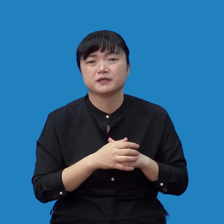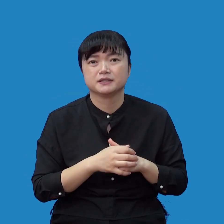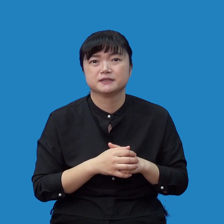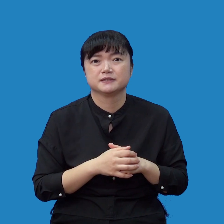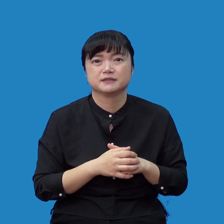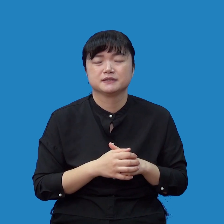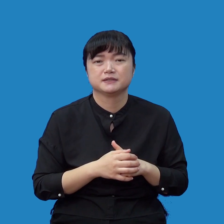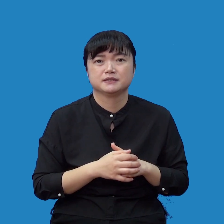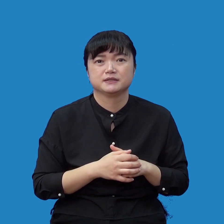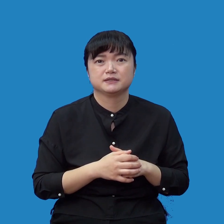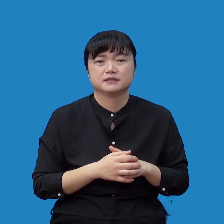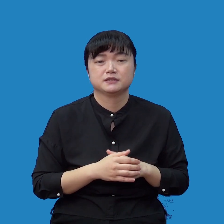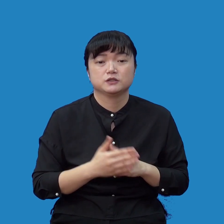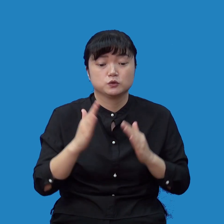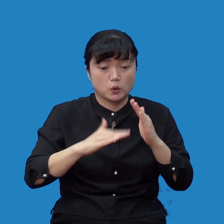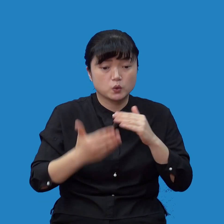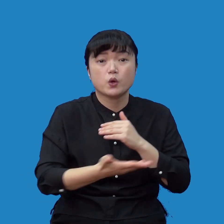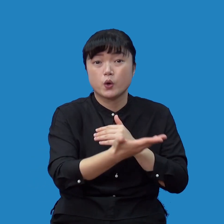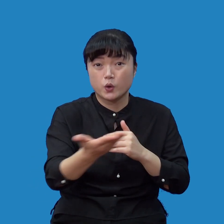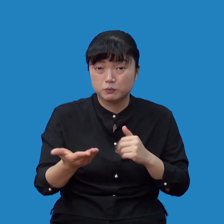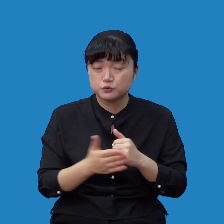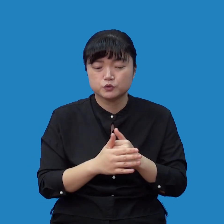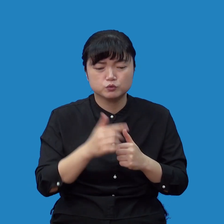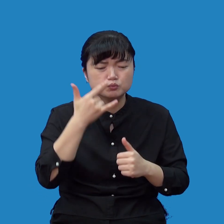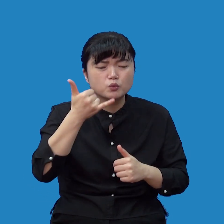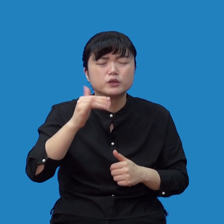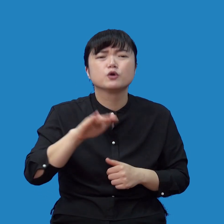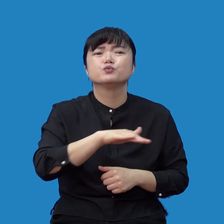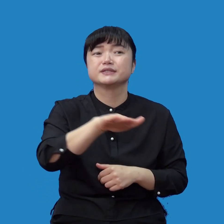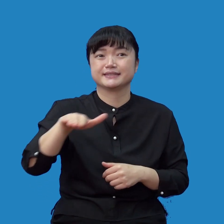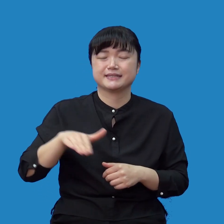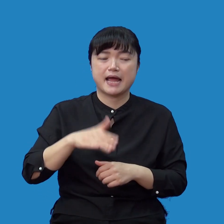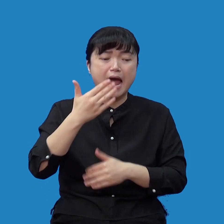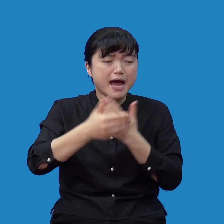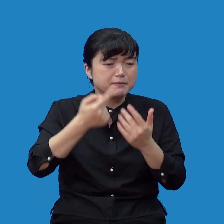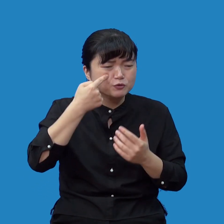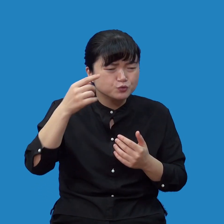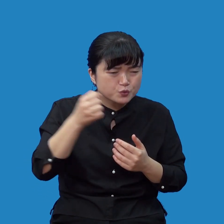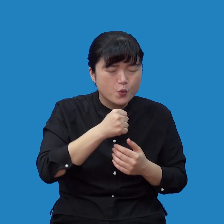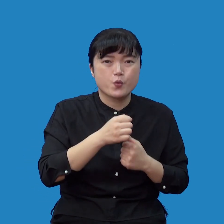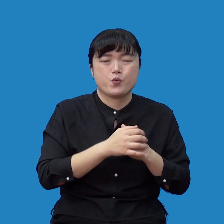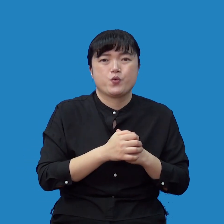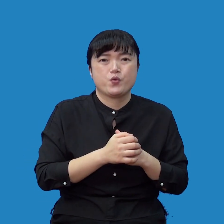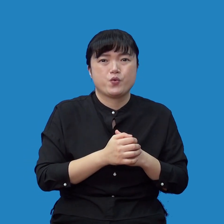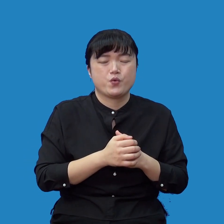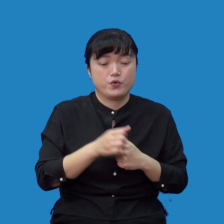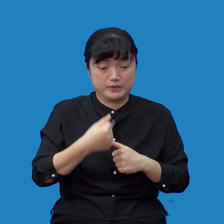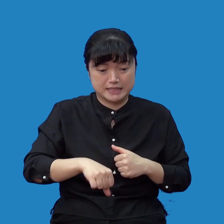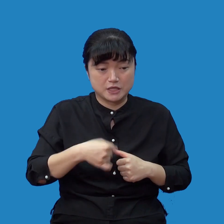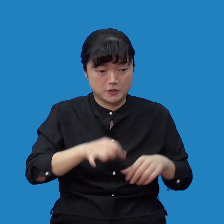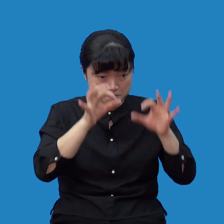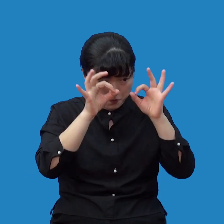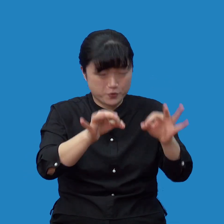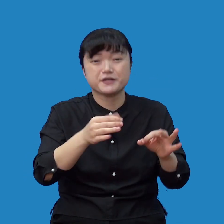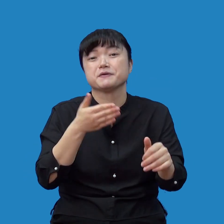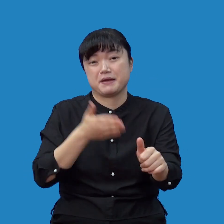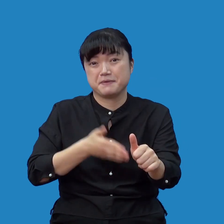바라야 합니다. 성도 여러분, 부모된 우리가 그런 하나님의 눈으로 우리 자녀들을 바라보기를